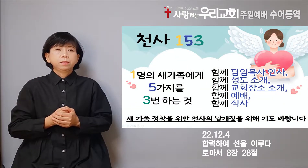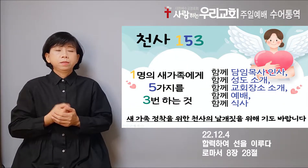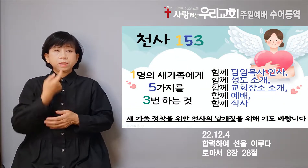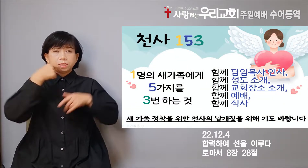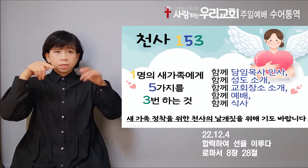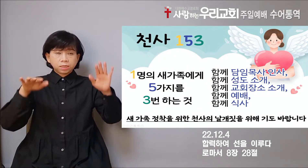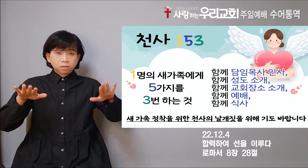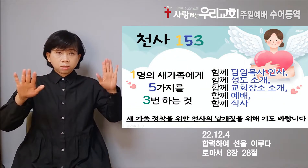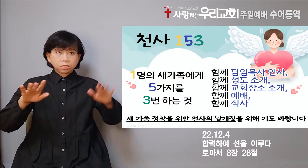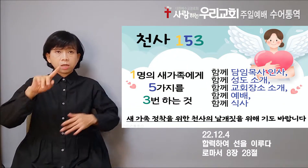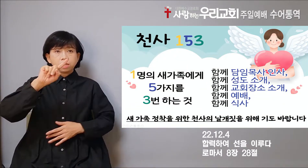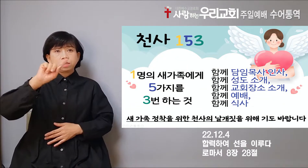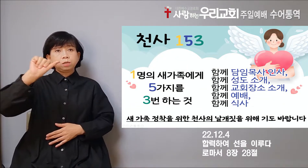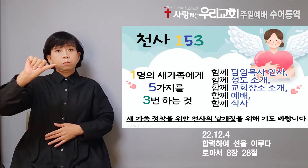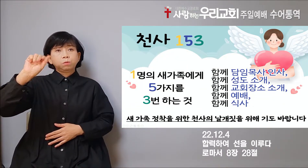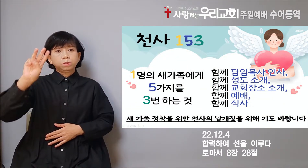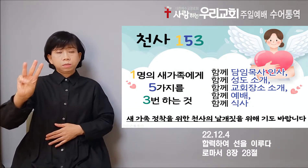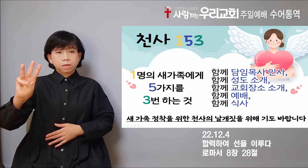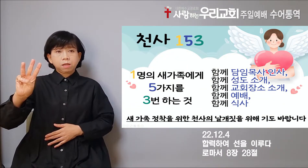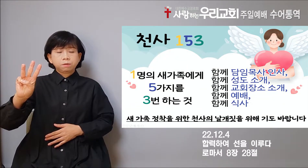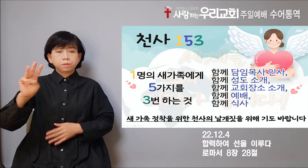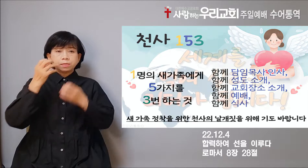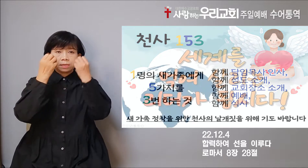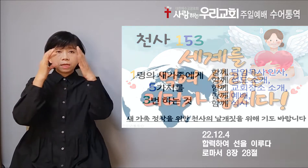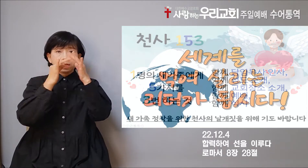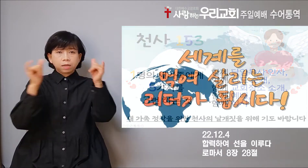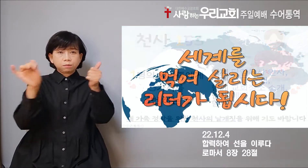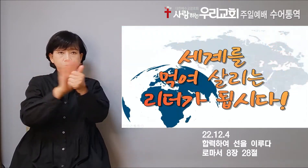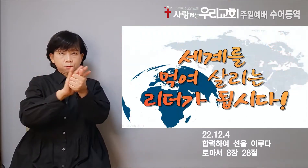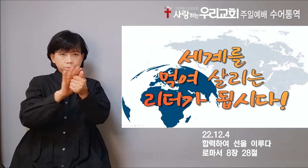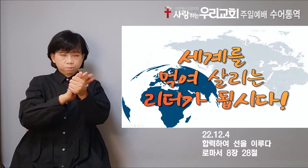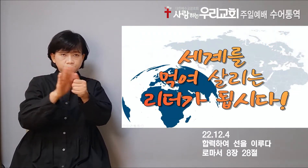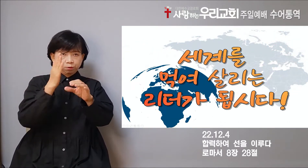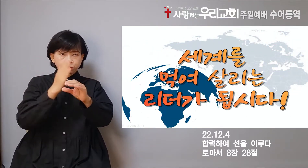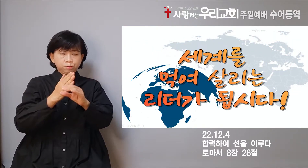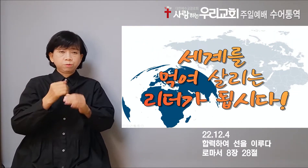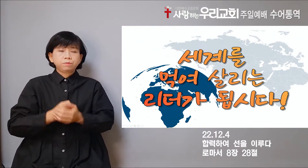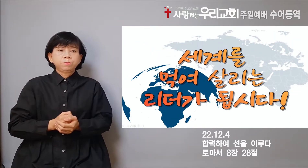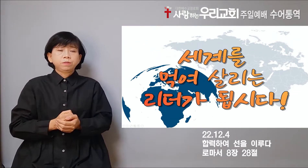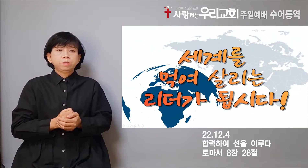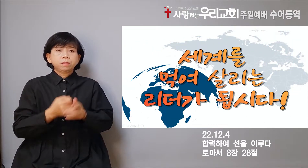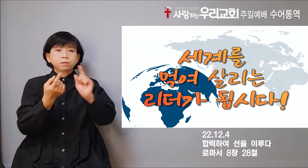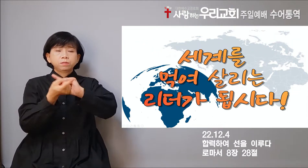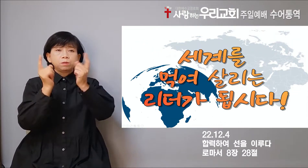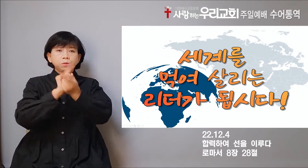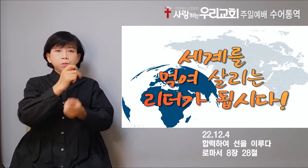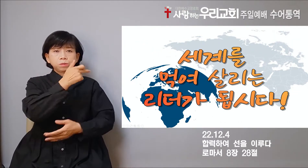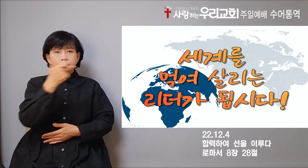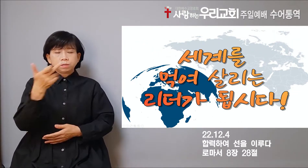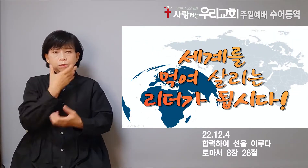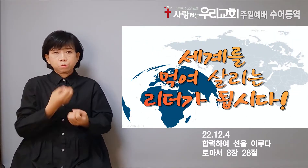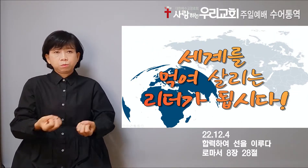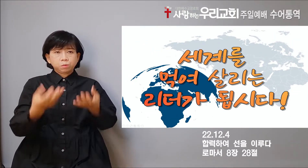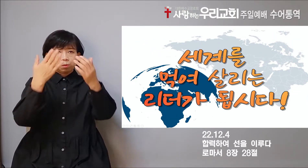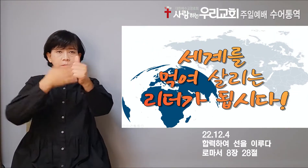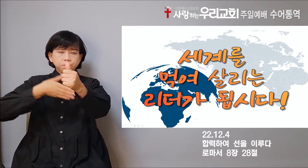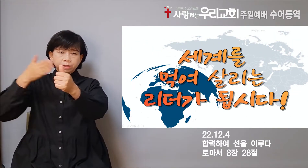전사는 한 명의 새가족에게 5가지를 3번 하고 있습니다. 성도 여러분, 서로 큰 소리로